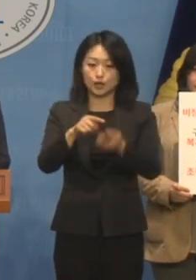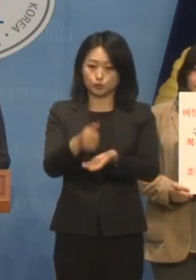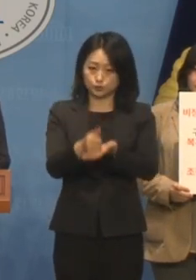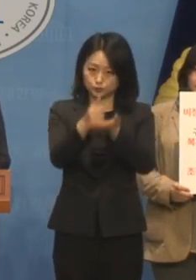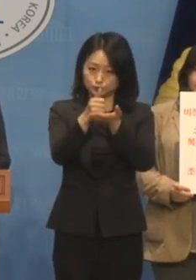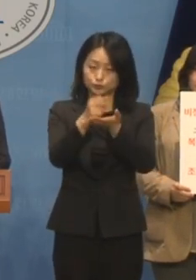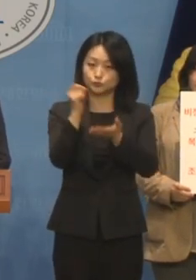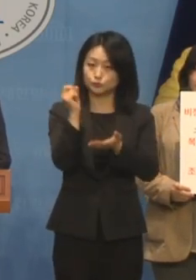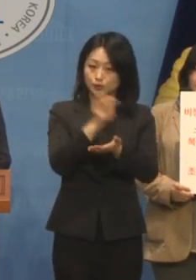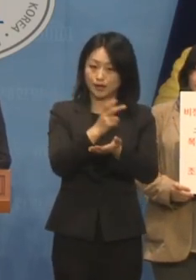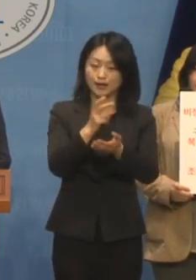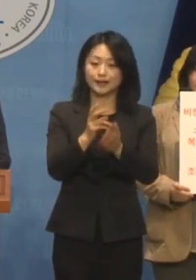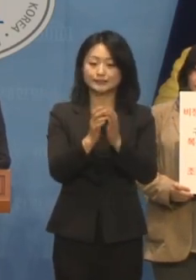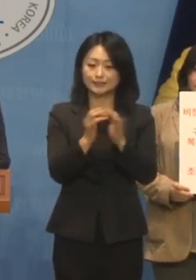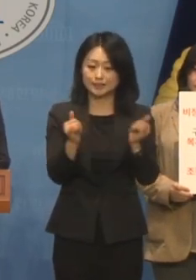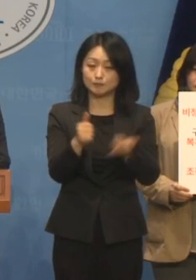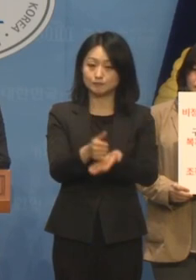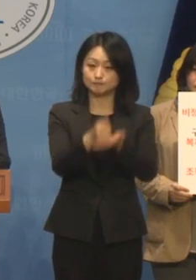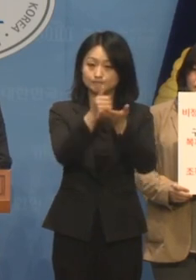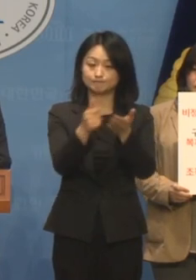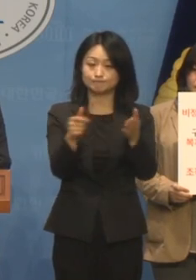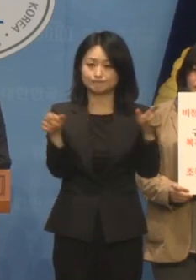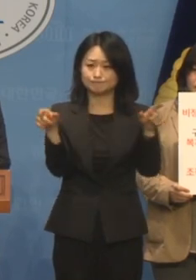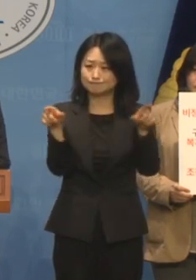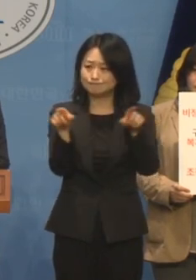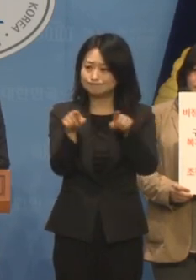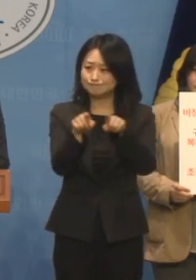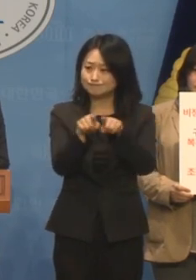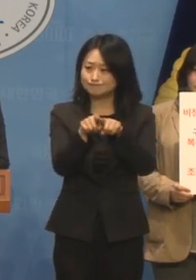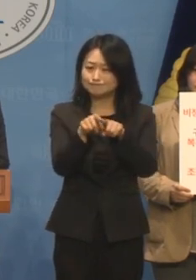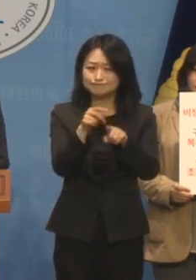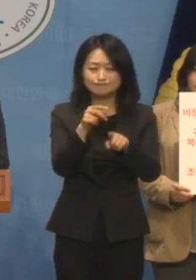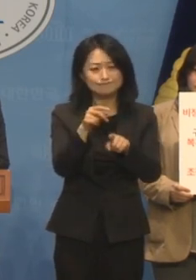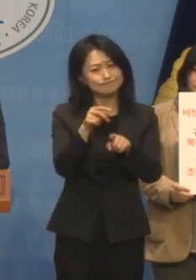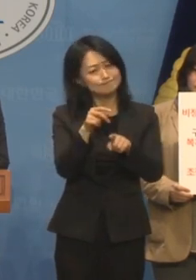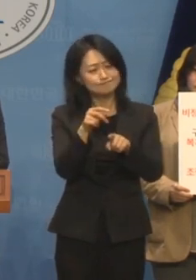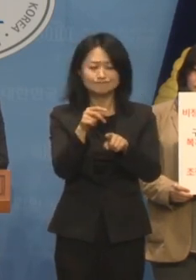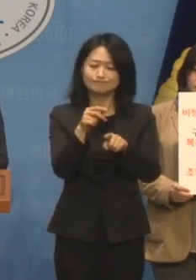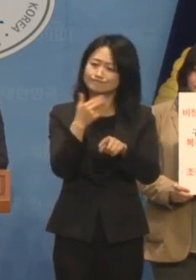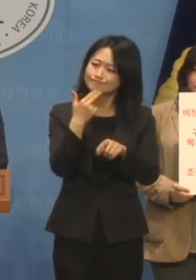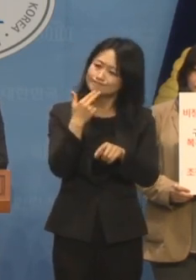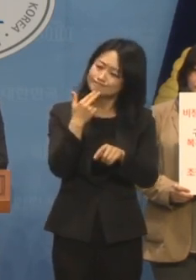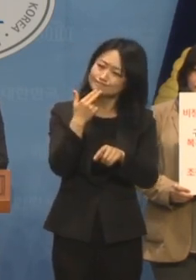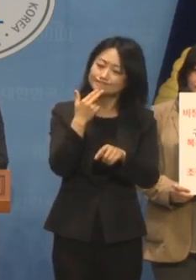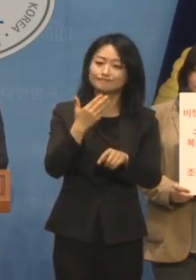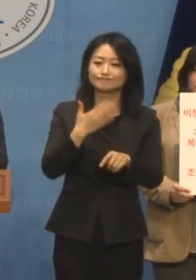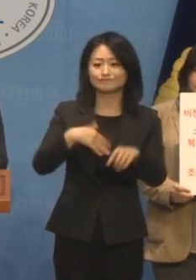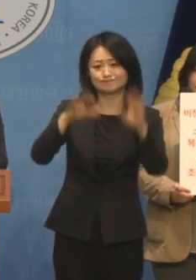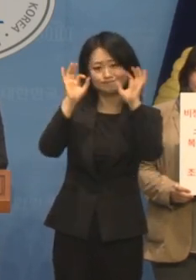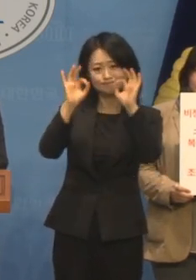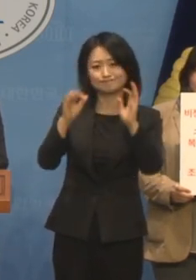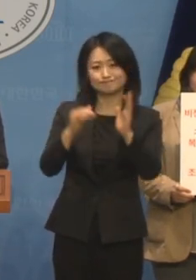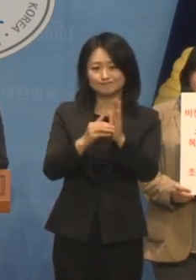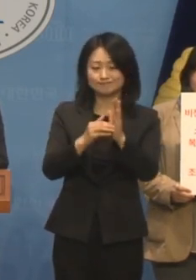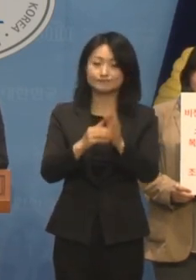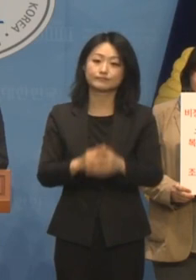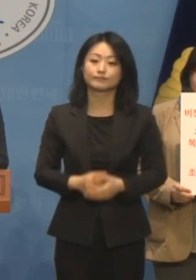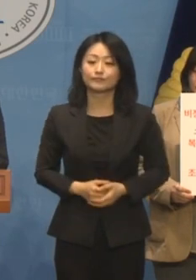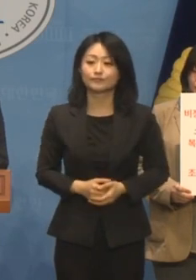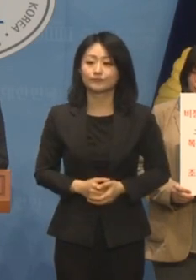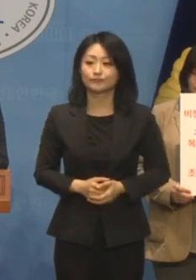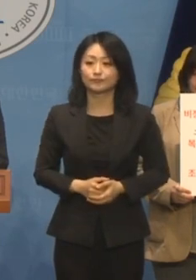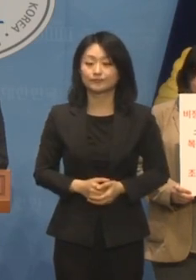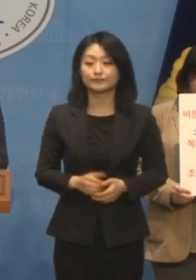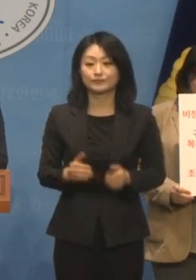존중과 사람에 대한 존중이 함께 가지 않는다는 것을 좀 알게 된 것 같습니다. 어떻게 보면 이 자리는